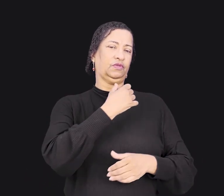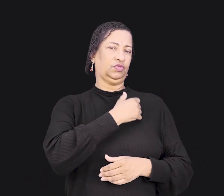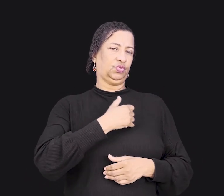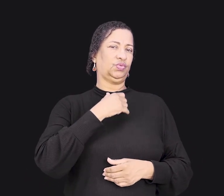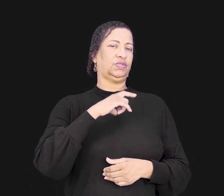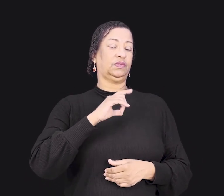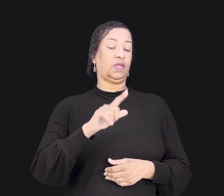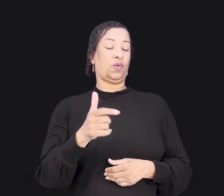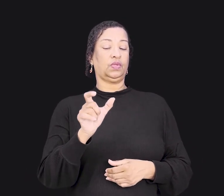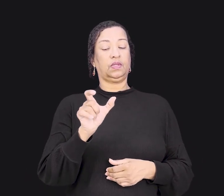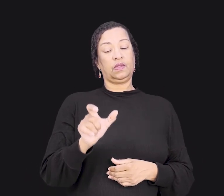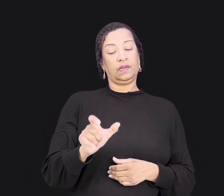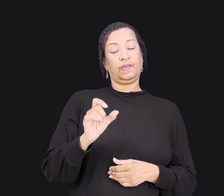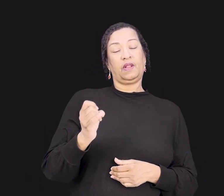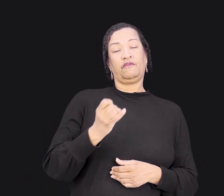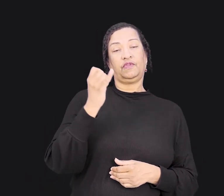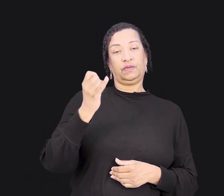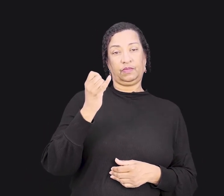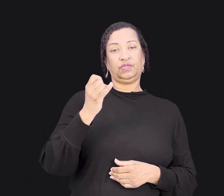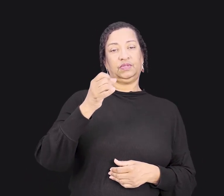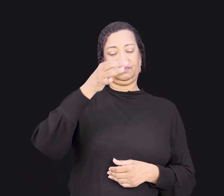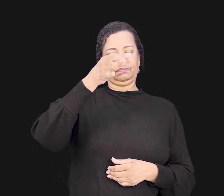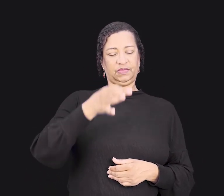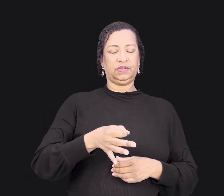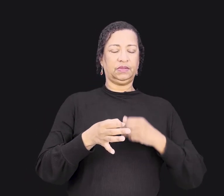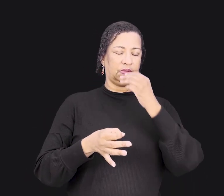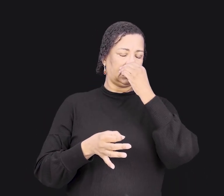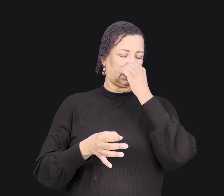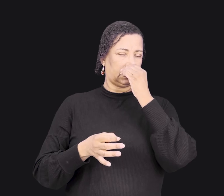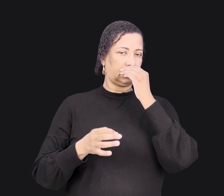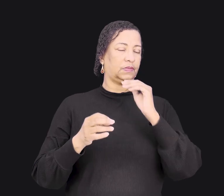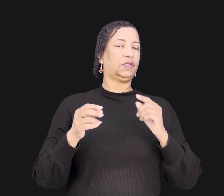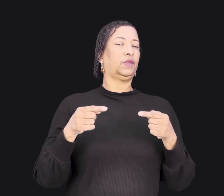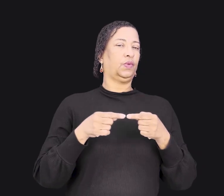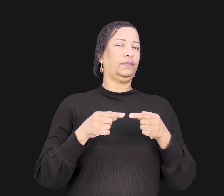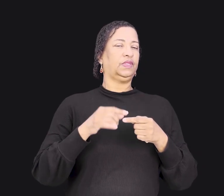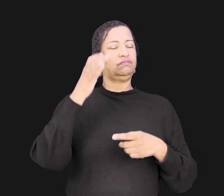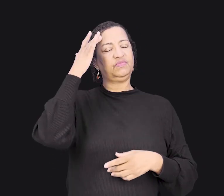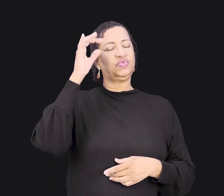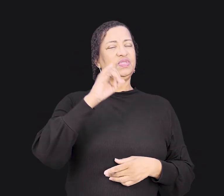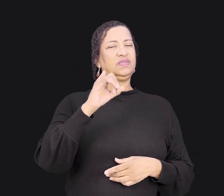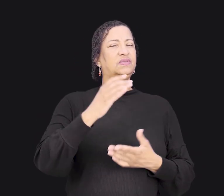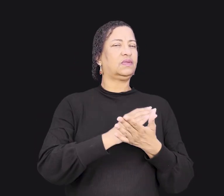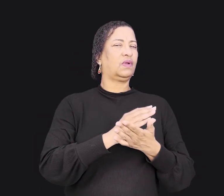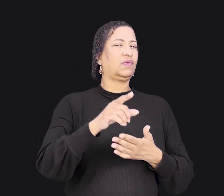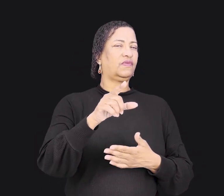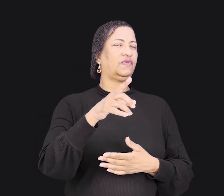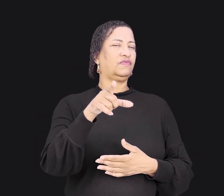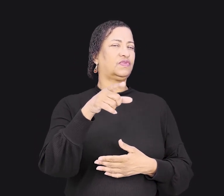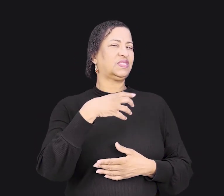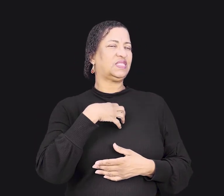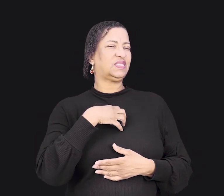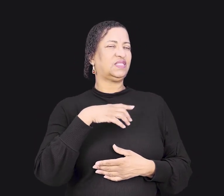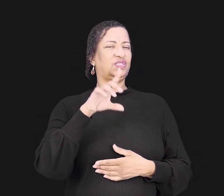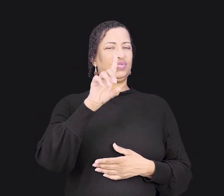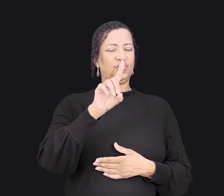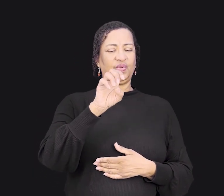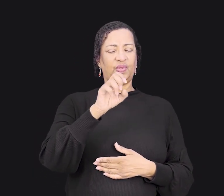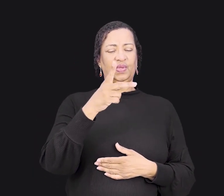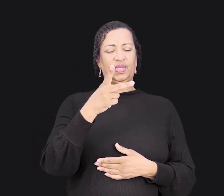outra palavra muito importante sobre certeza. Não sei se alguma vez você se sentiu deprimido. Esse texto